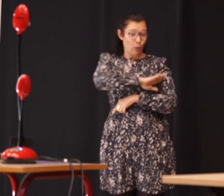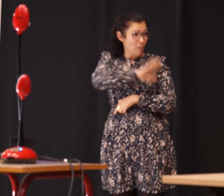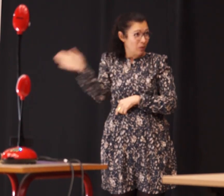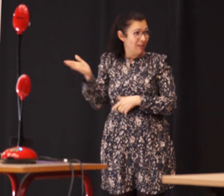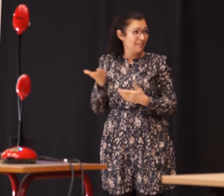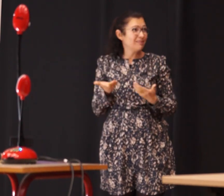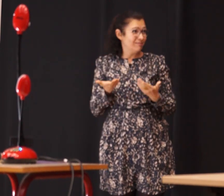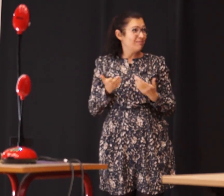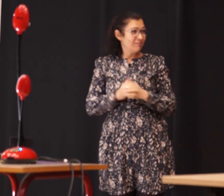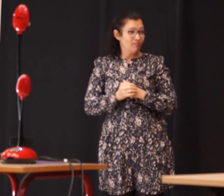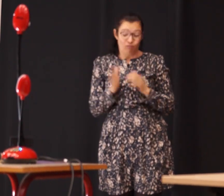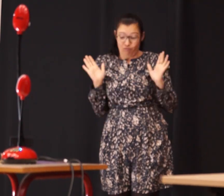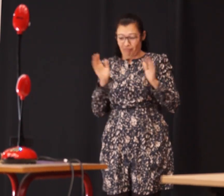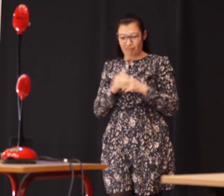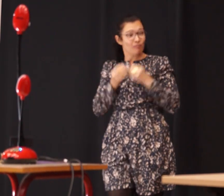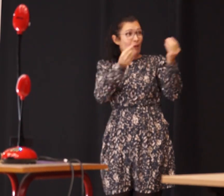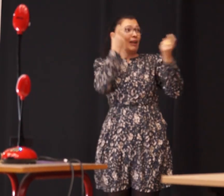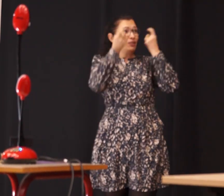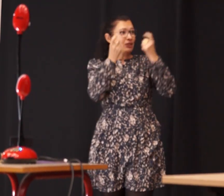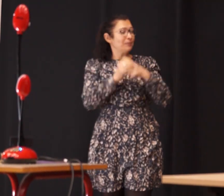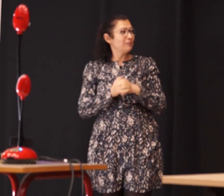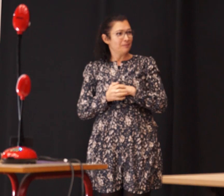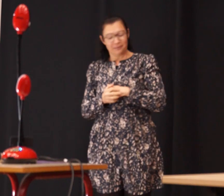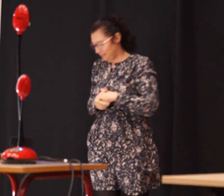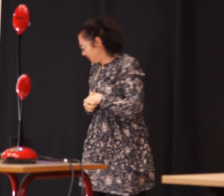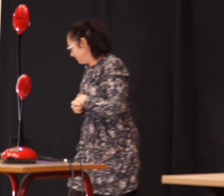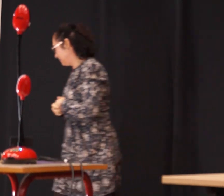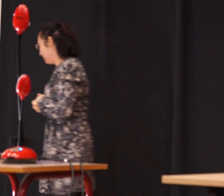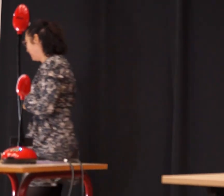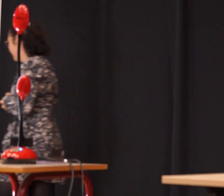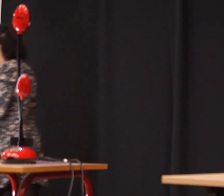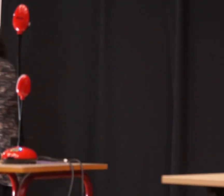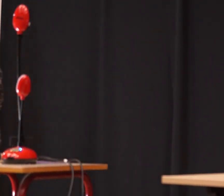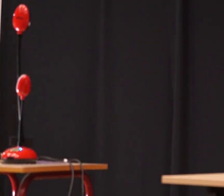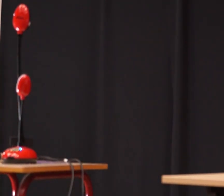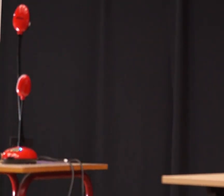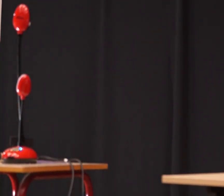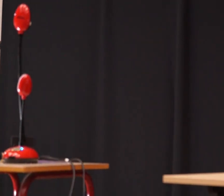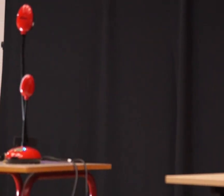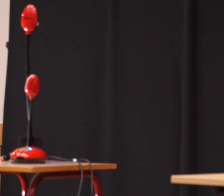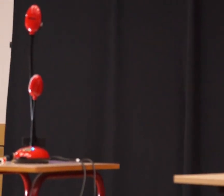de nos côtés. Donc ça concerne tout le monde, donc voilà, je vous dis, partagez.